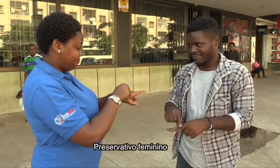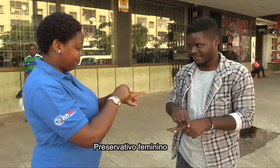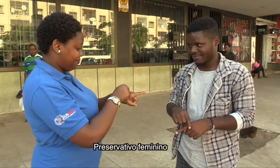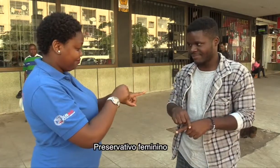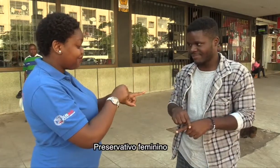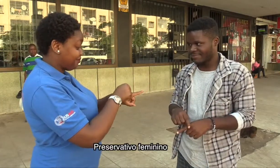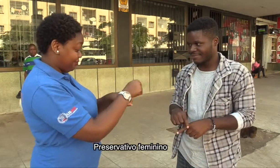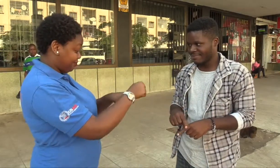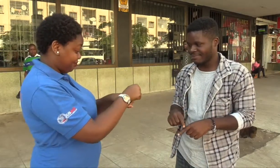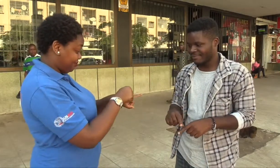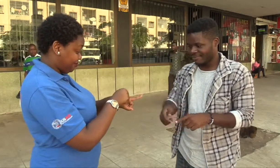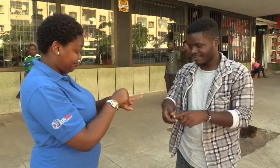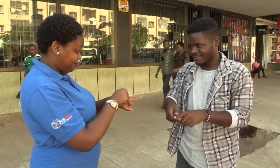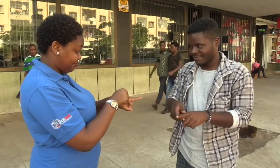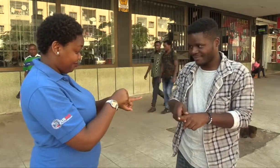Preservativo feminino.